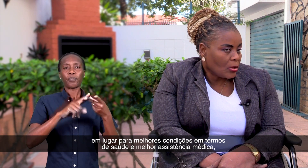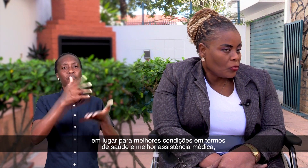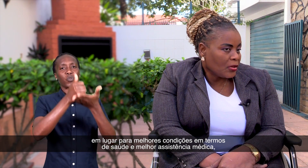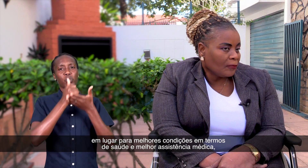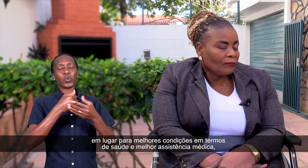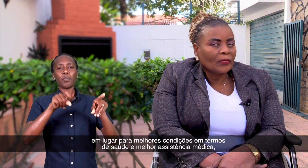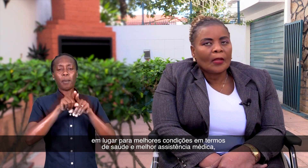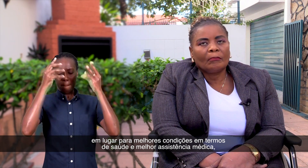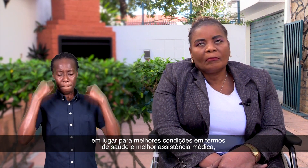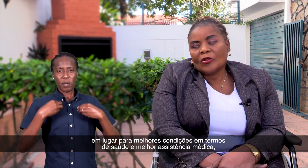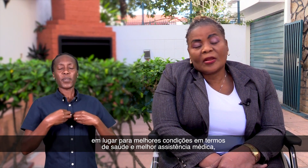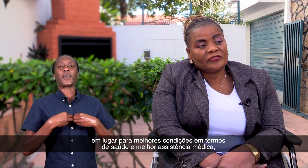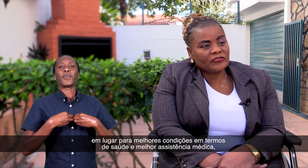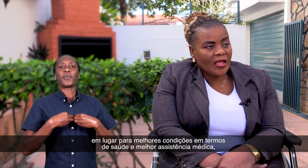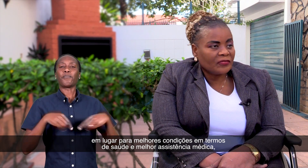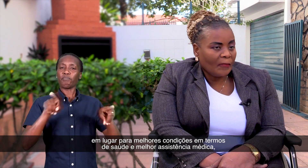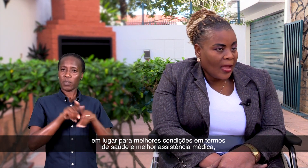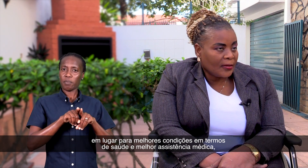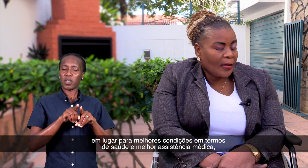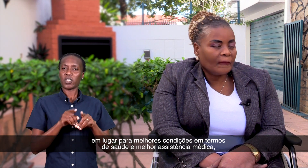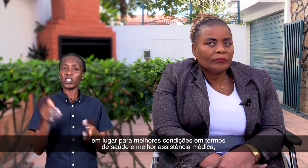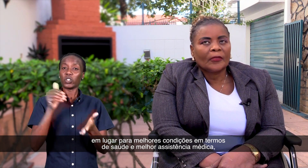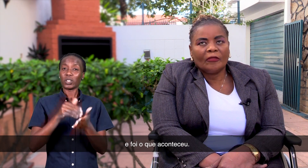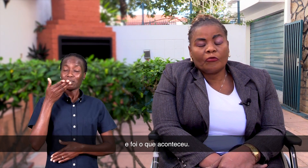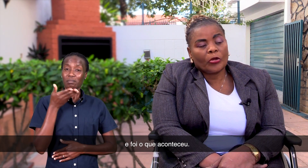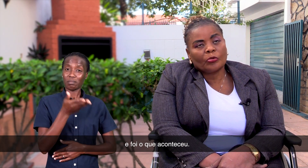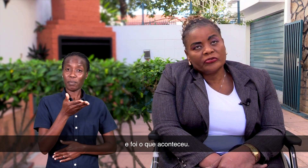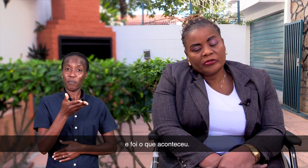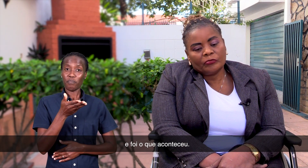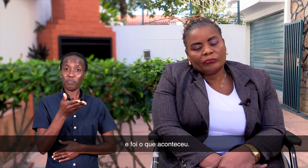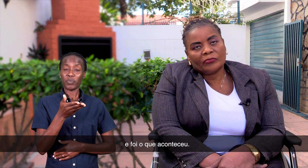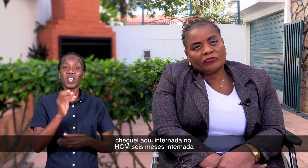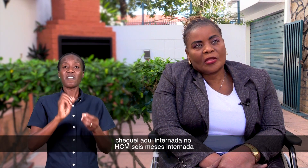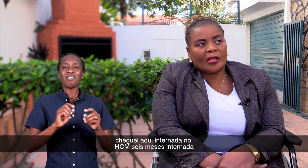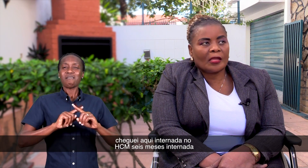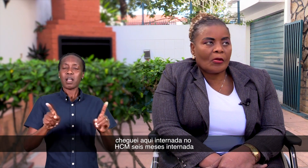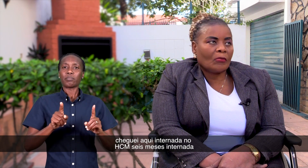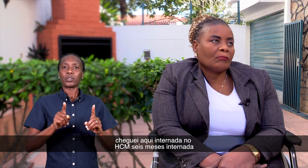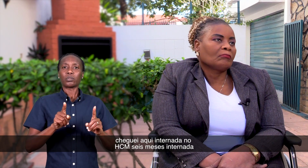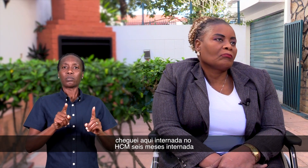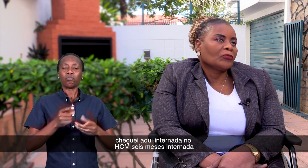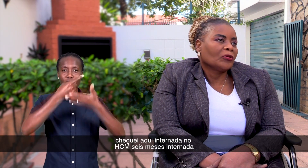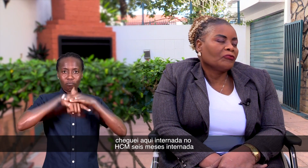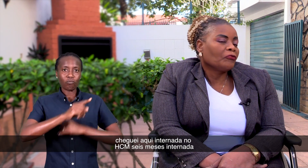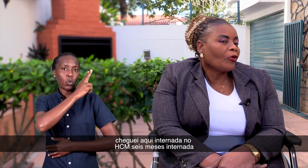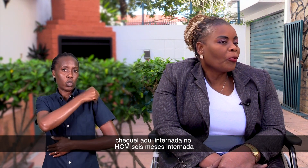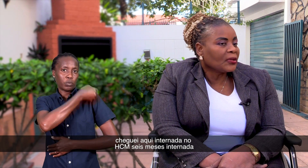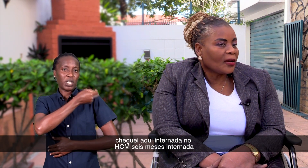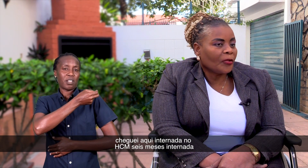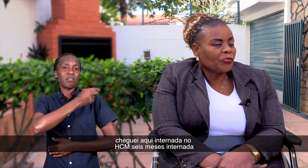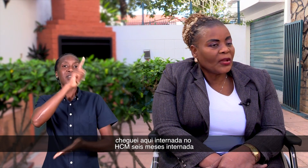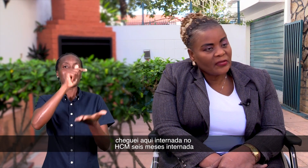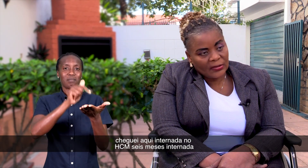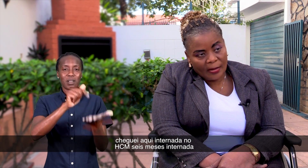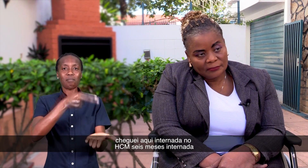termos de saúde, melhor assistência médica, e foi o que aconteceu. Cheguei aqui, fui logo